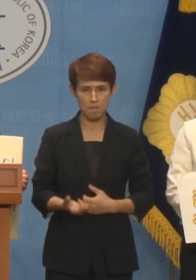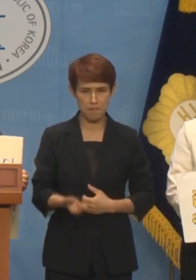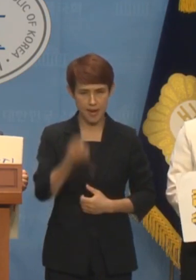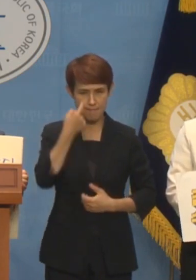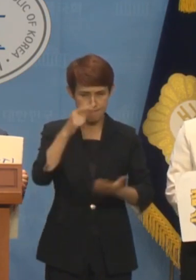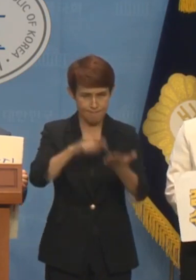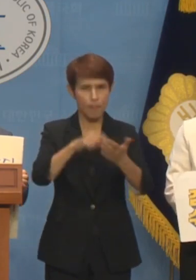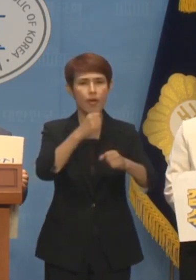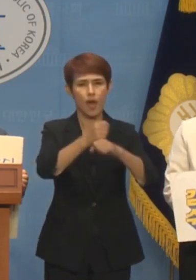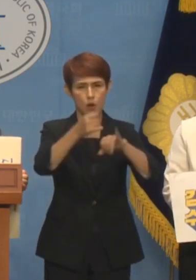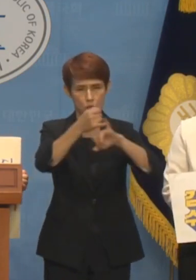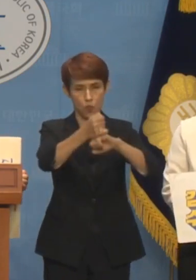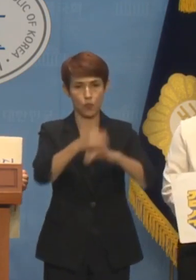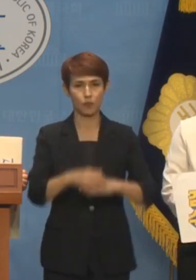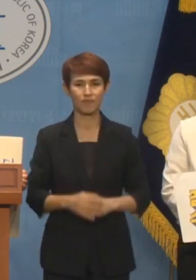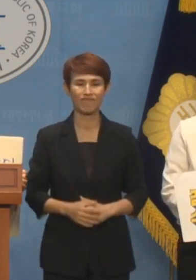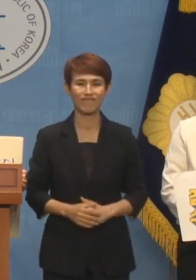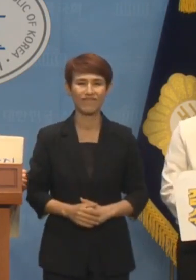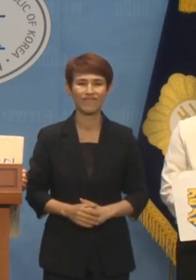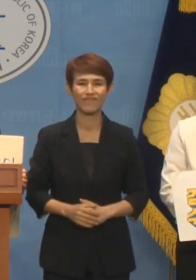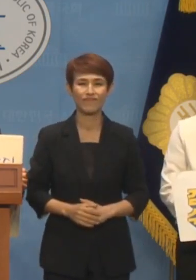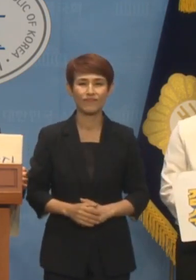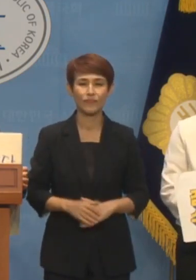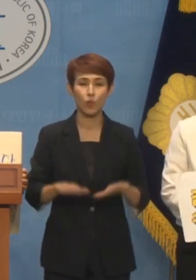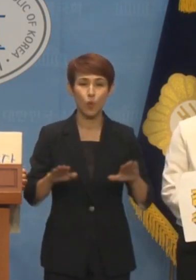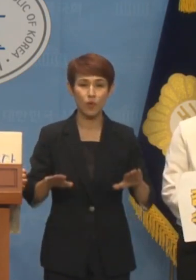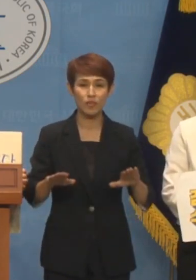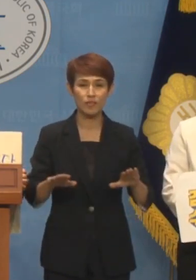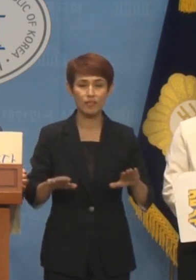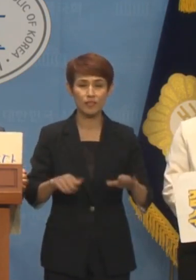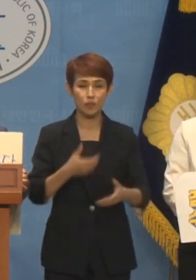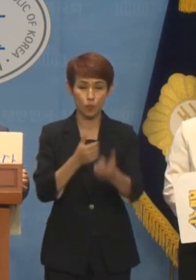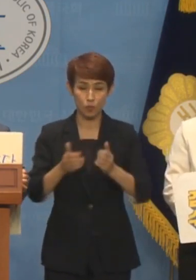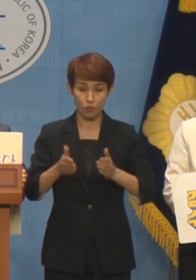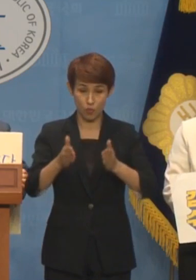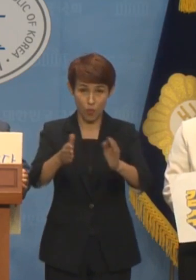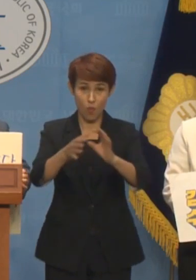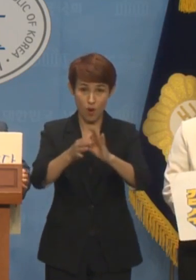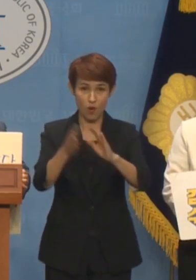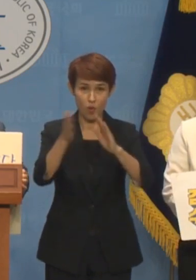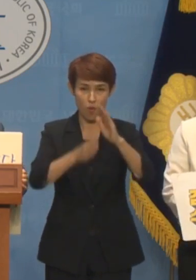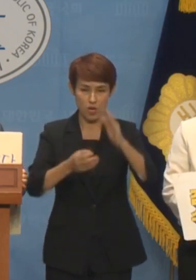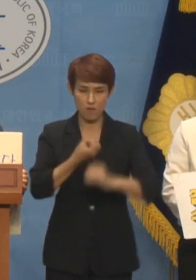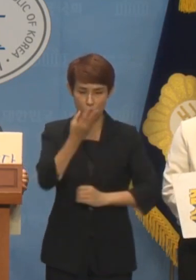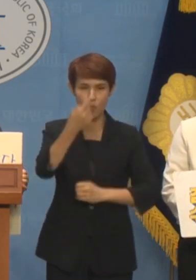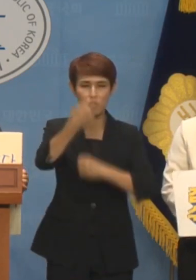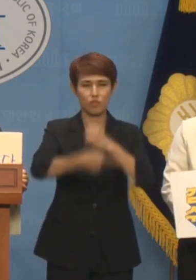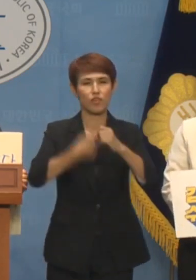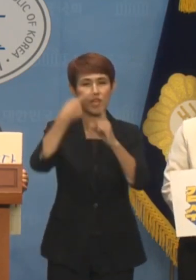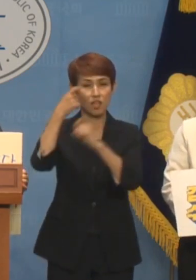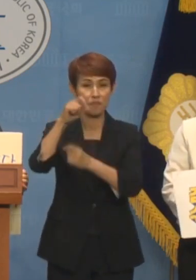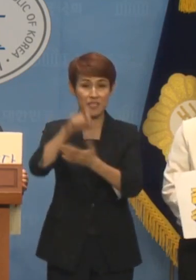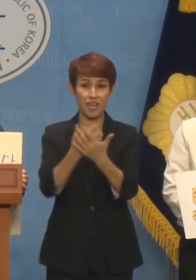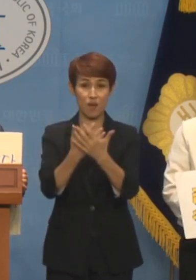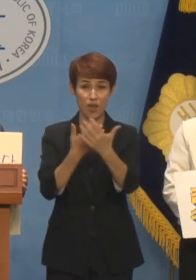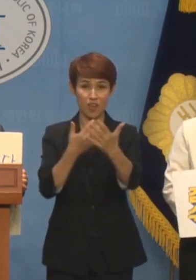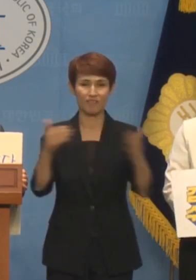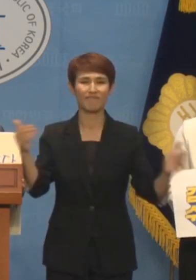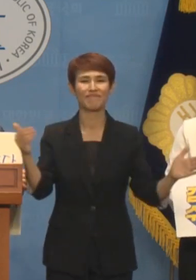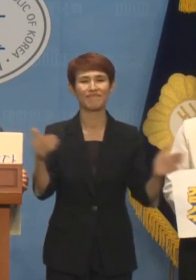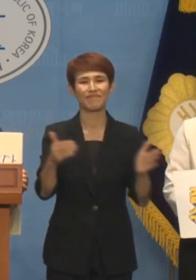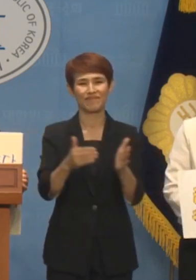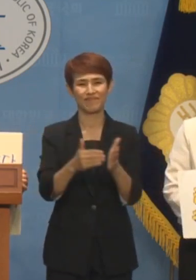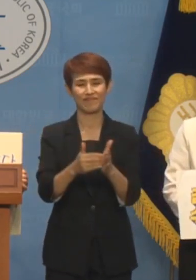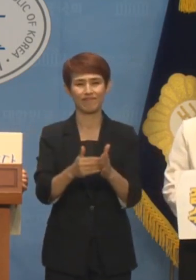밝혀지고 말 것입니다. 예, 오늘 서울 양평 고속도로 공익폭로 1주년 기념 기자회견 이대로